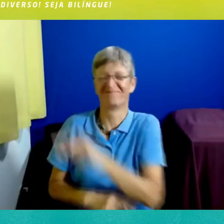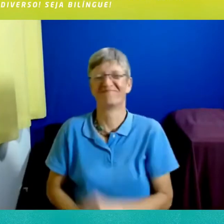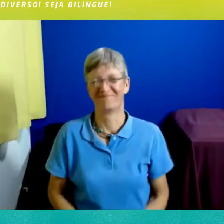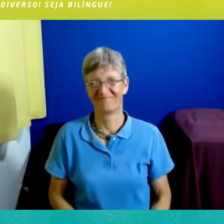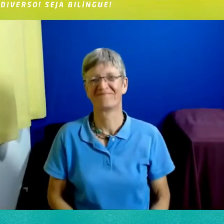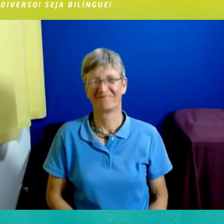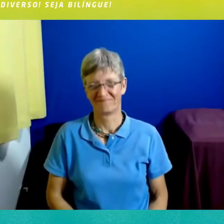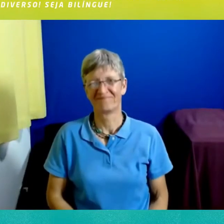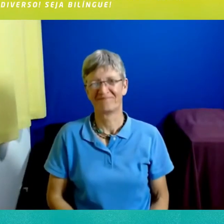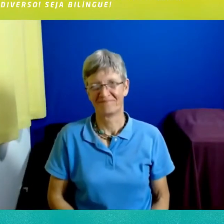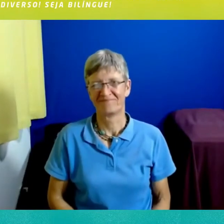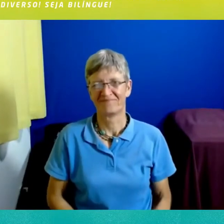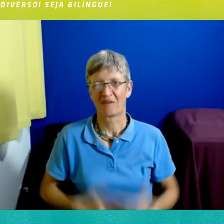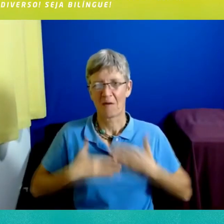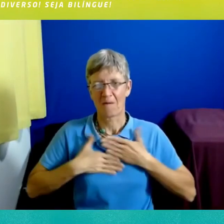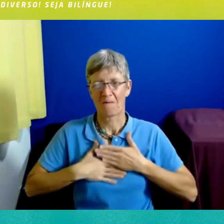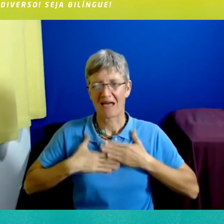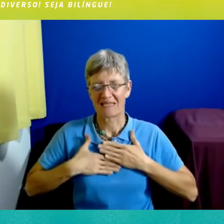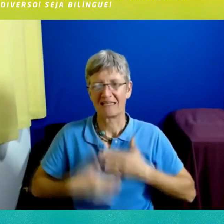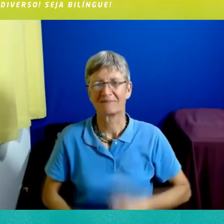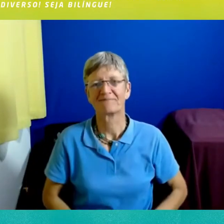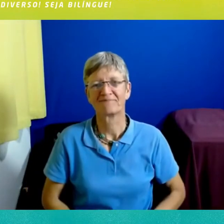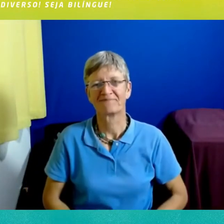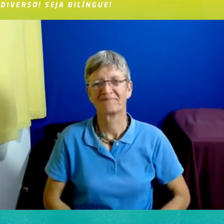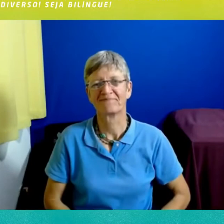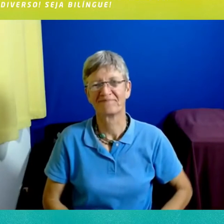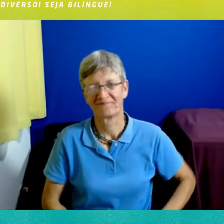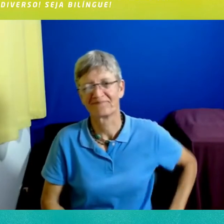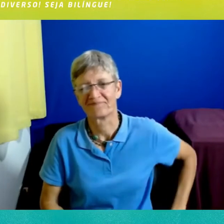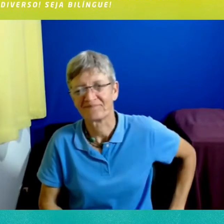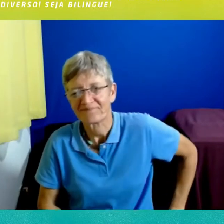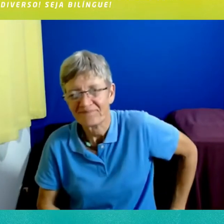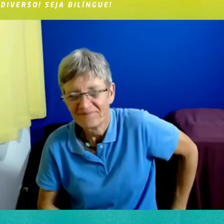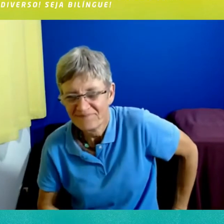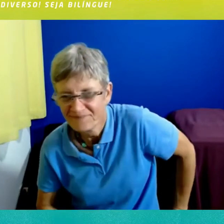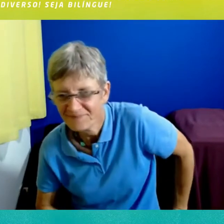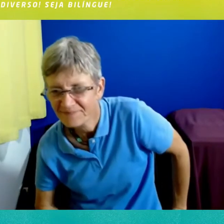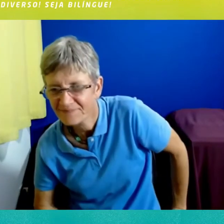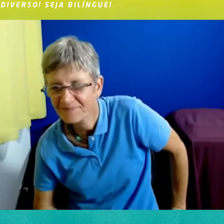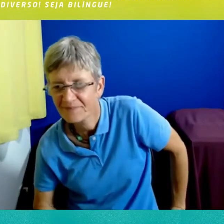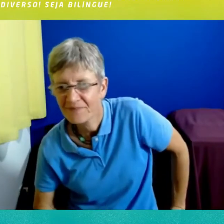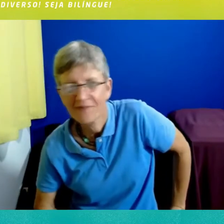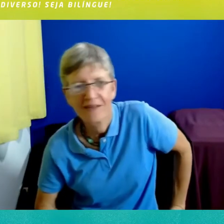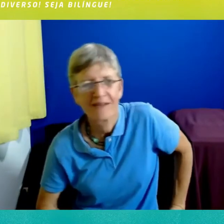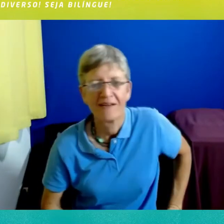meu destino e consigo chegar lá, com certeza é prazeroso.